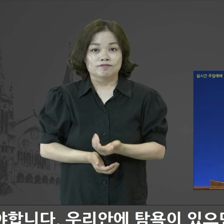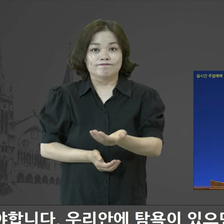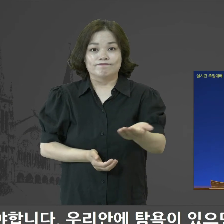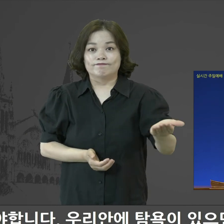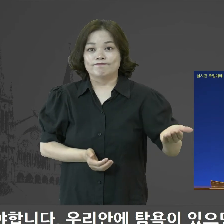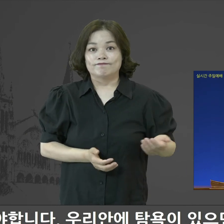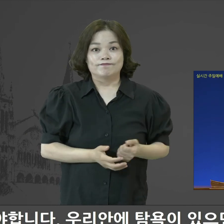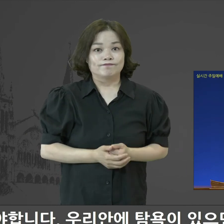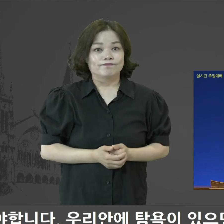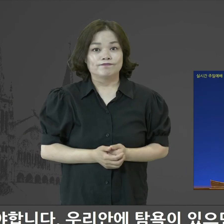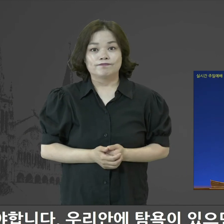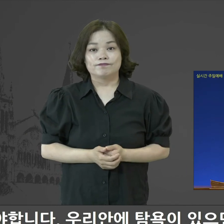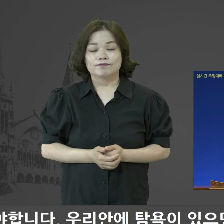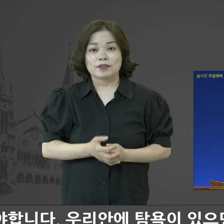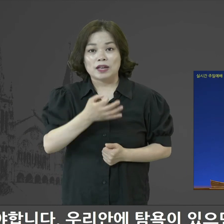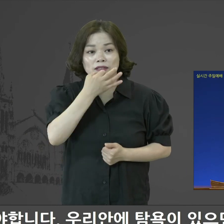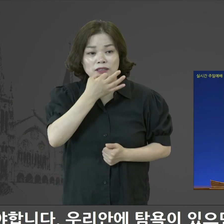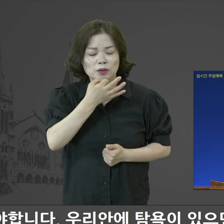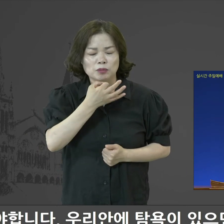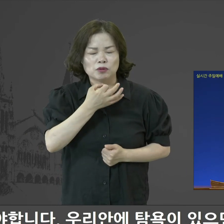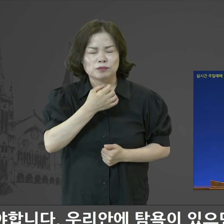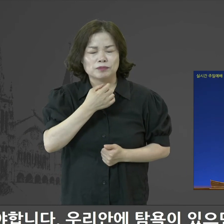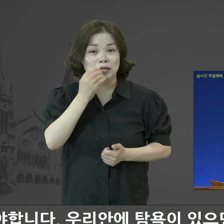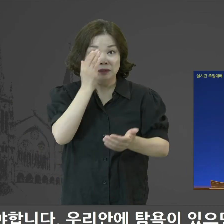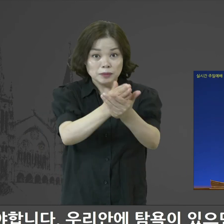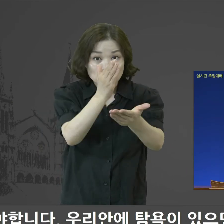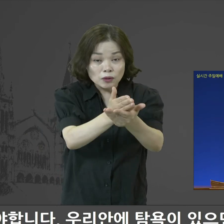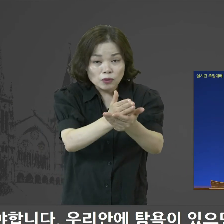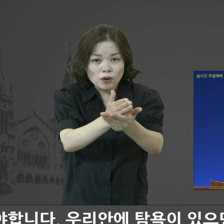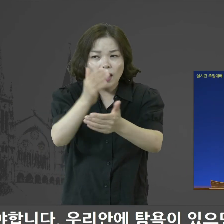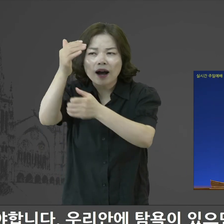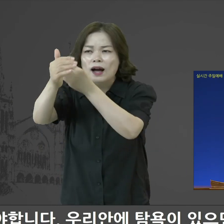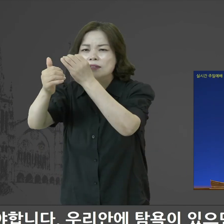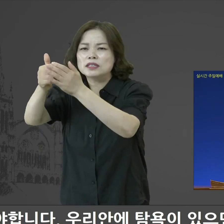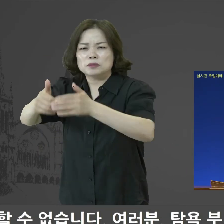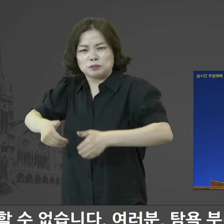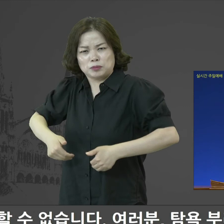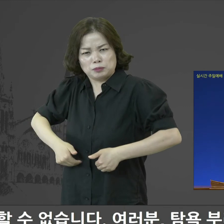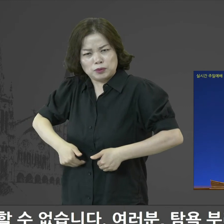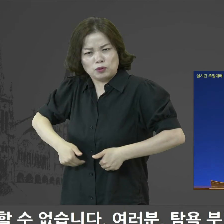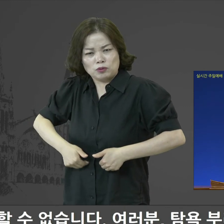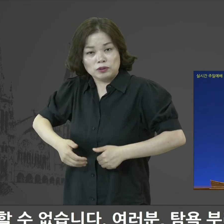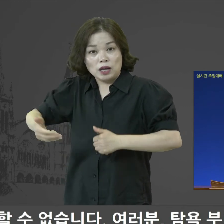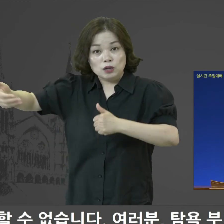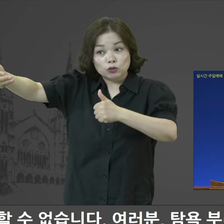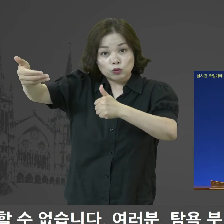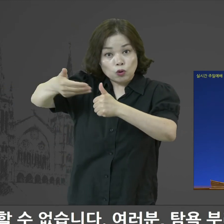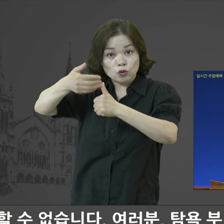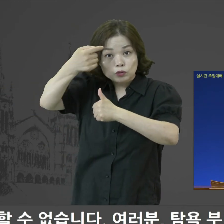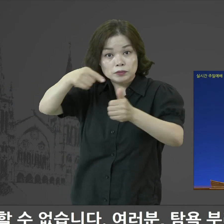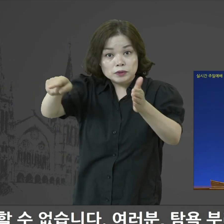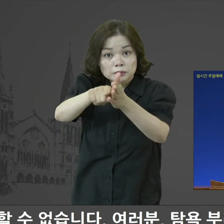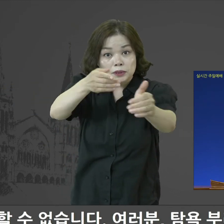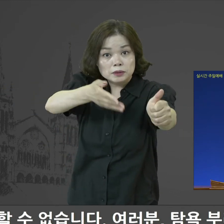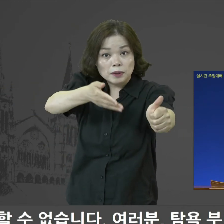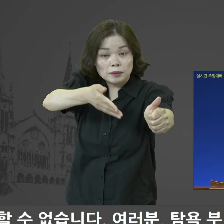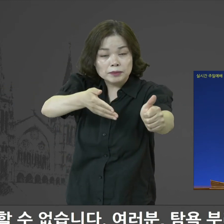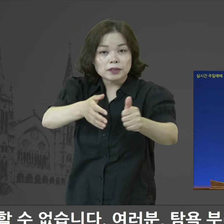여러분, 탐욕 부리지 않기 위해서 하나님이 필요한 것 다 공급해 주시는 줄로 믿으시기